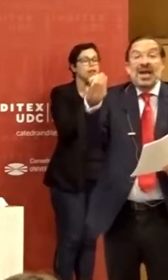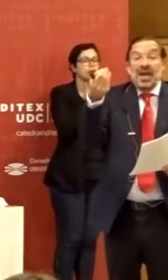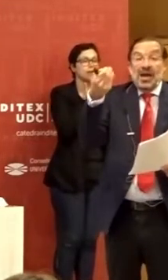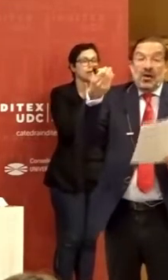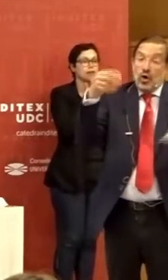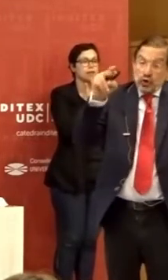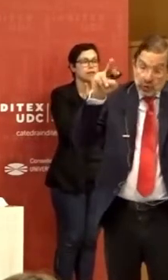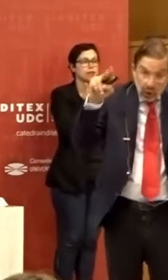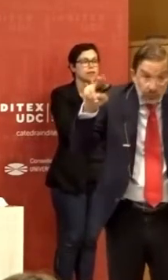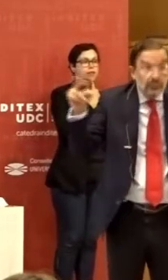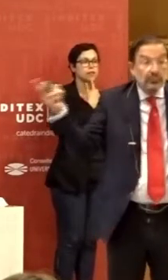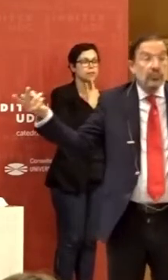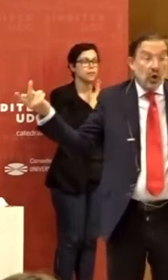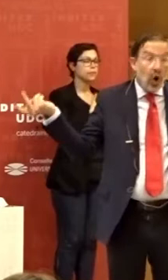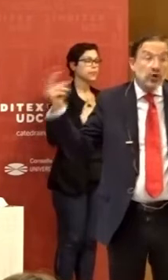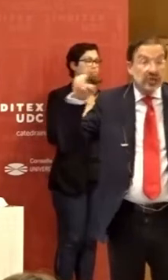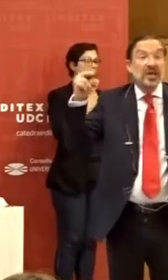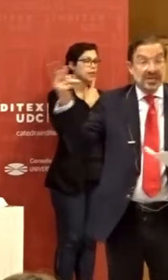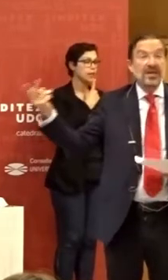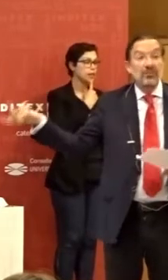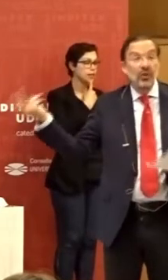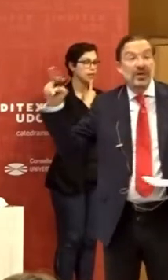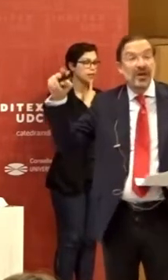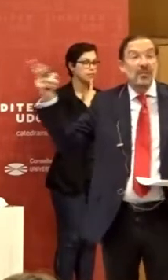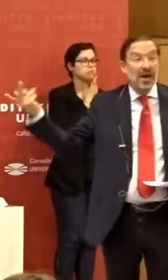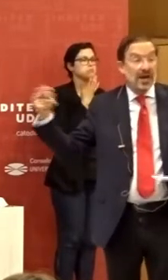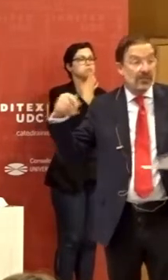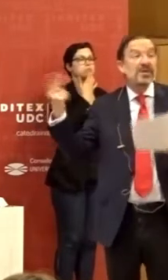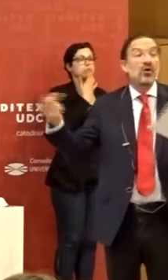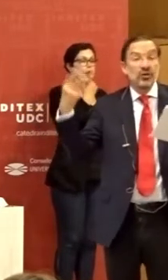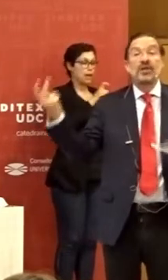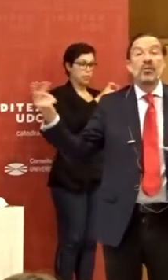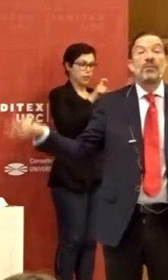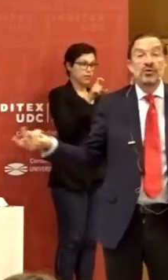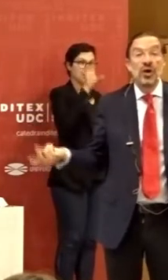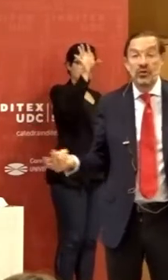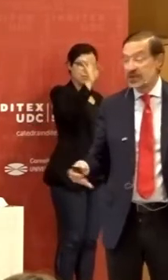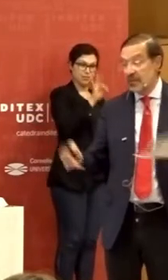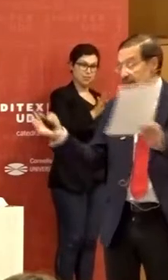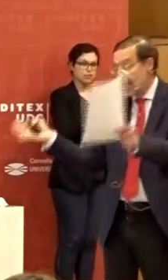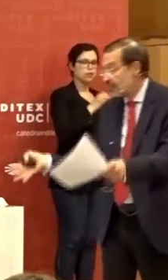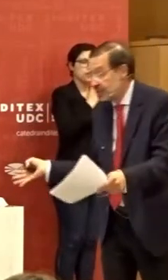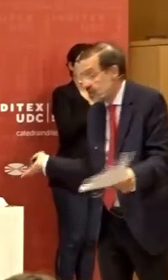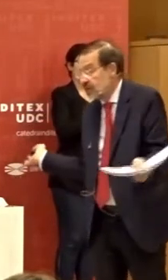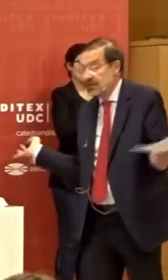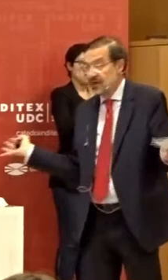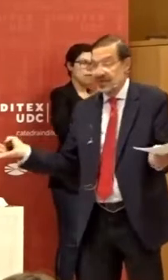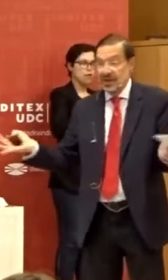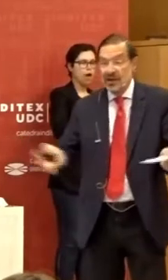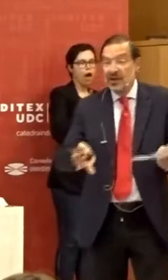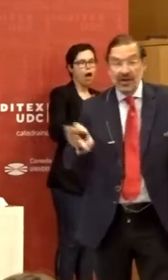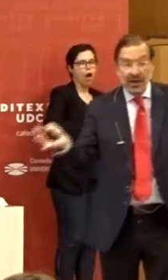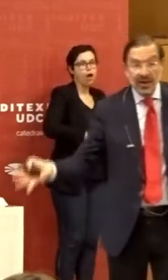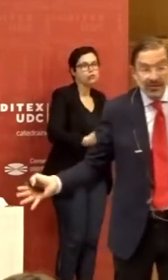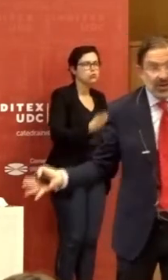que los costes que puede tener para la empresa contratar a una persona con discapacidad, pues